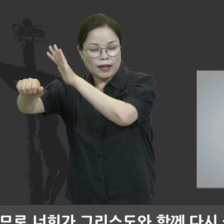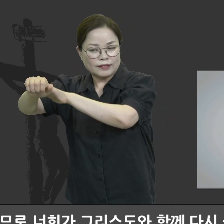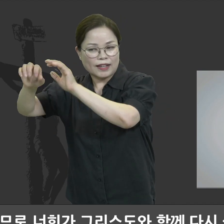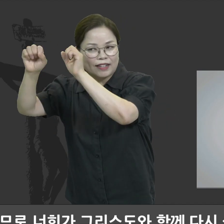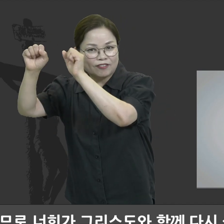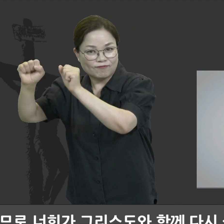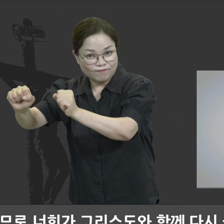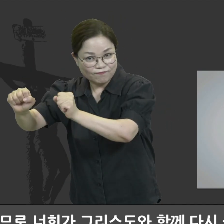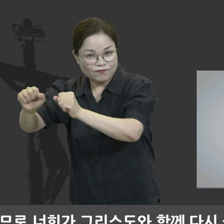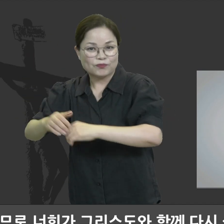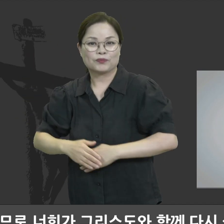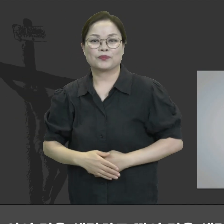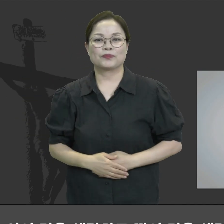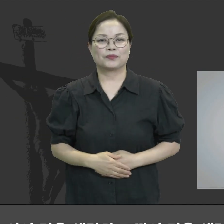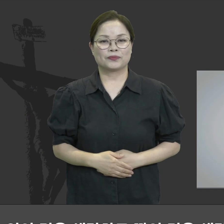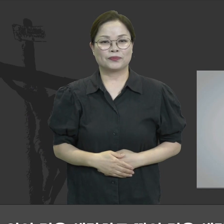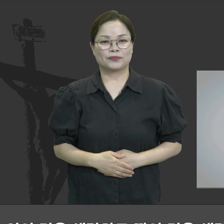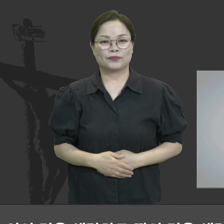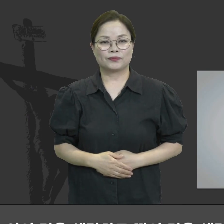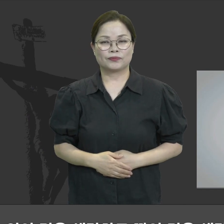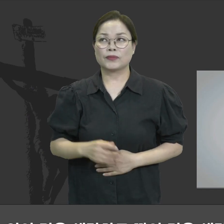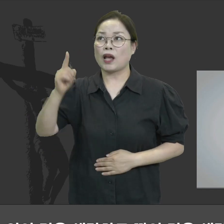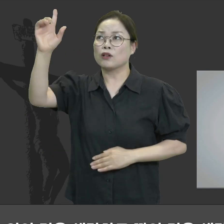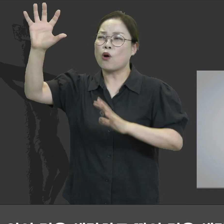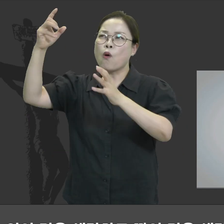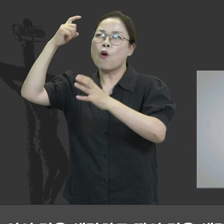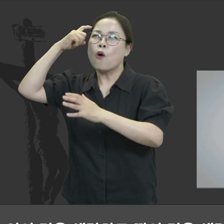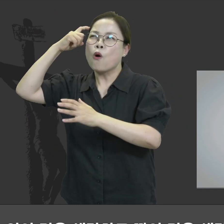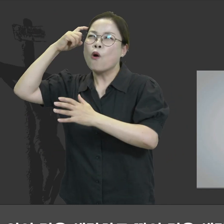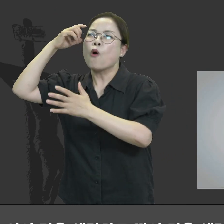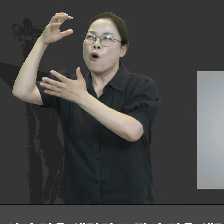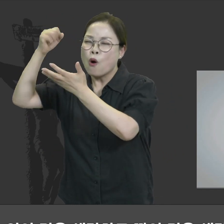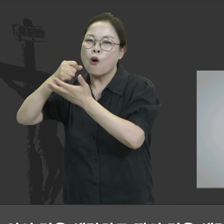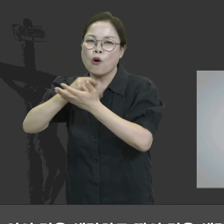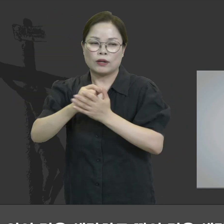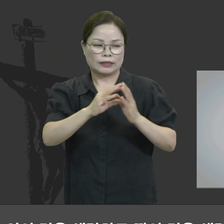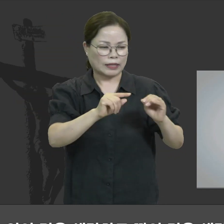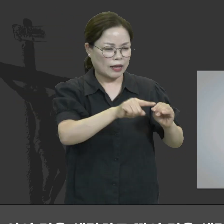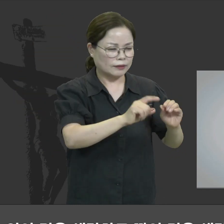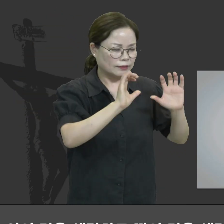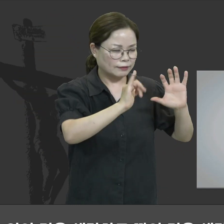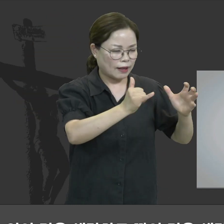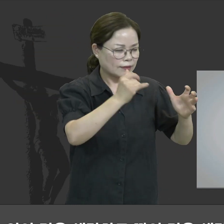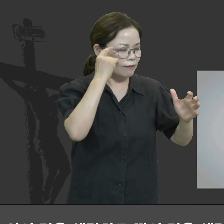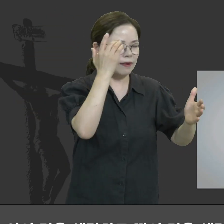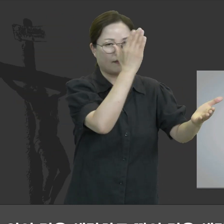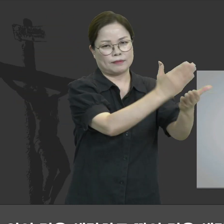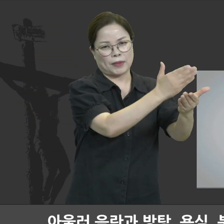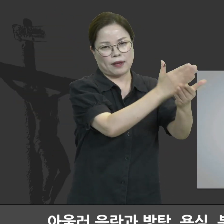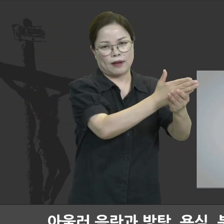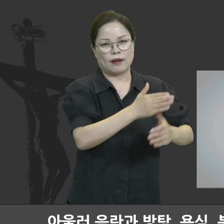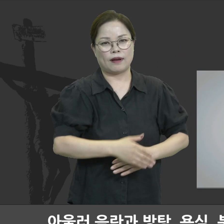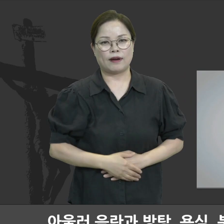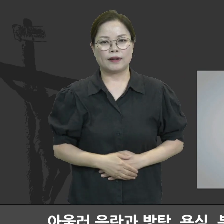우편에 앉아 계시느니라. 위의 것을 생각하고 땅의 것을 생각하지 말라.